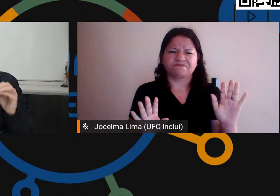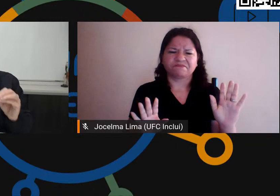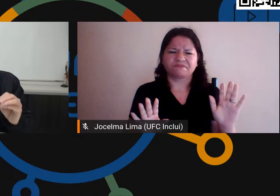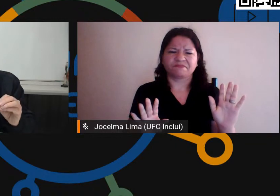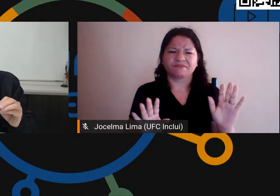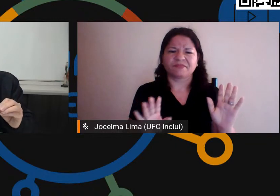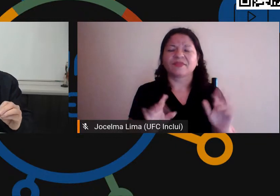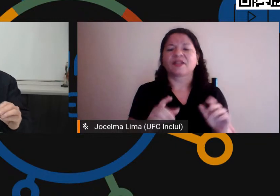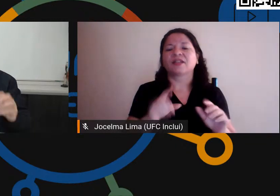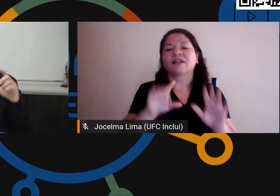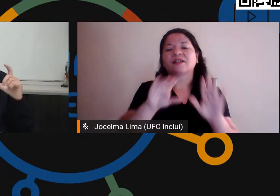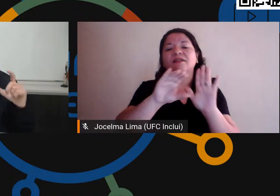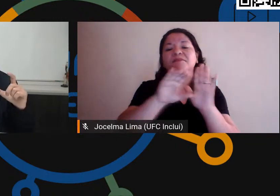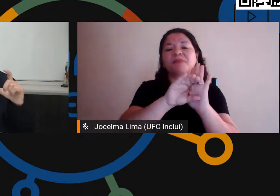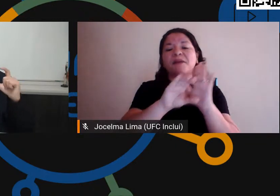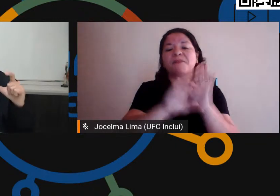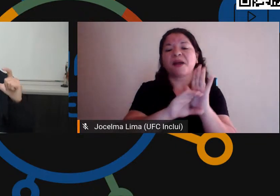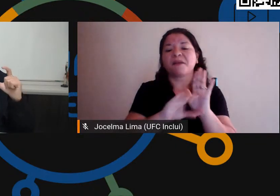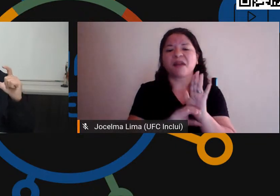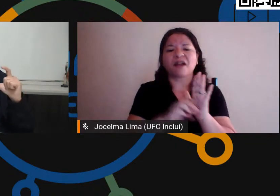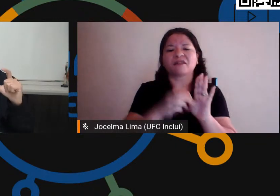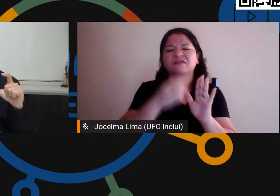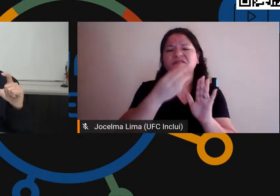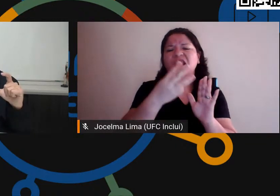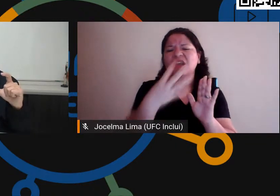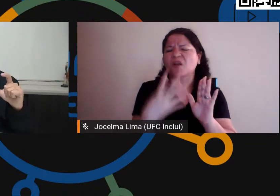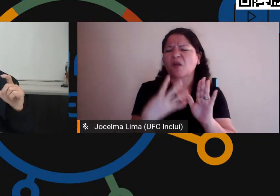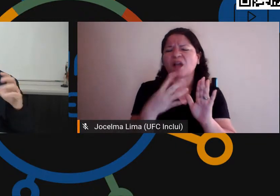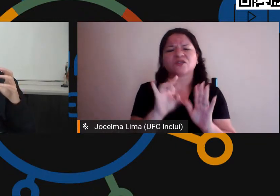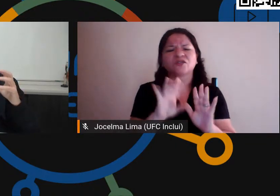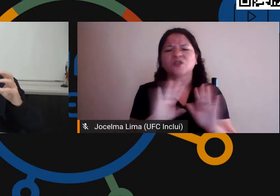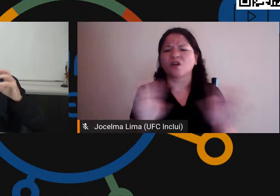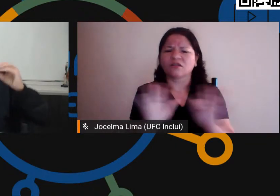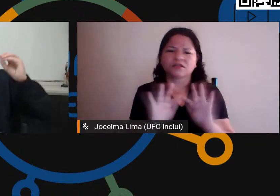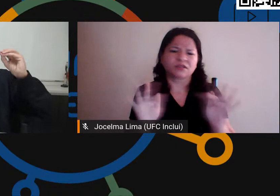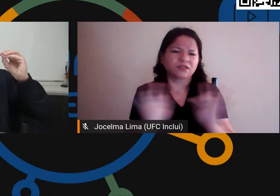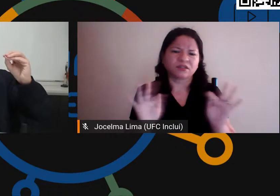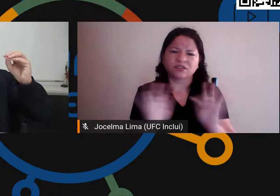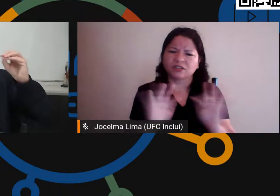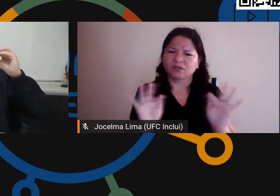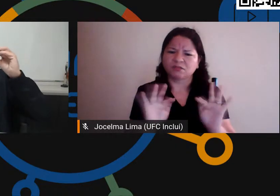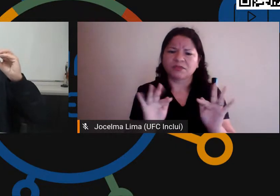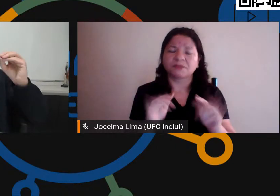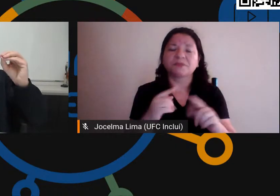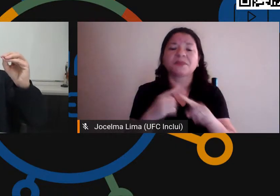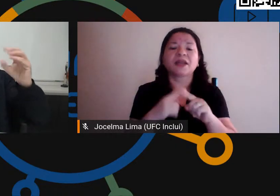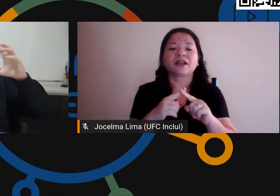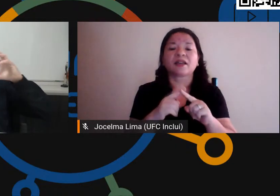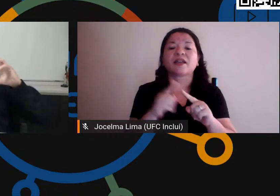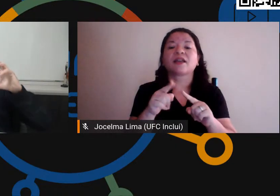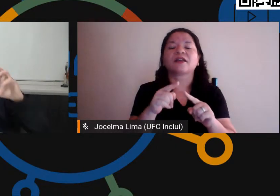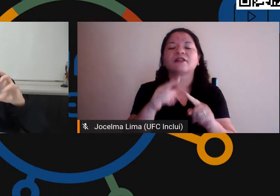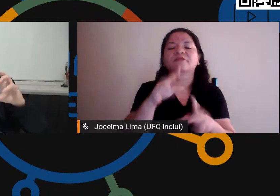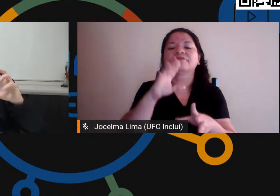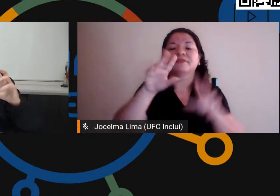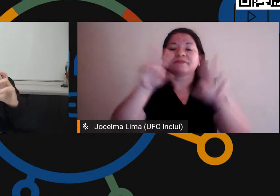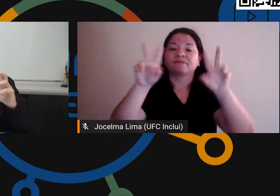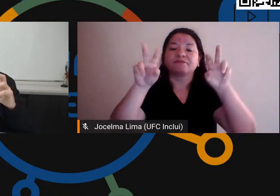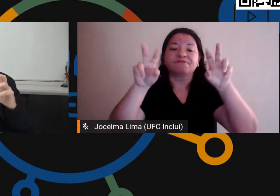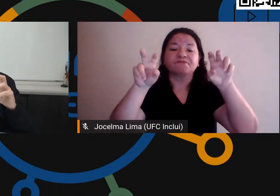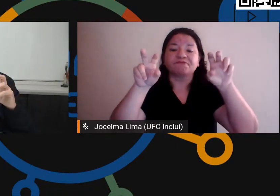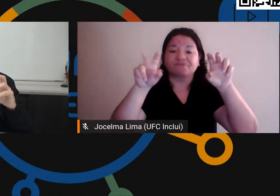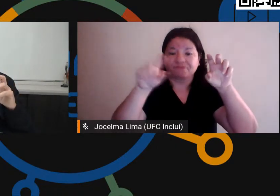3-4 sentenças. Tá? 3-4 sentenças. Só para o leitor ampliar. Do título, ele amplia